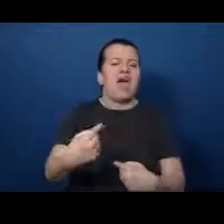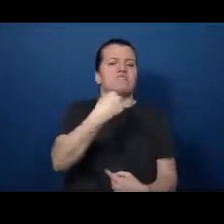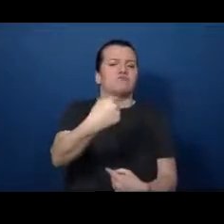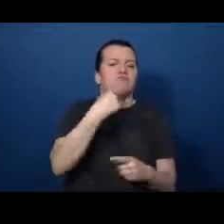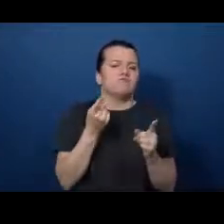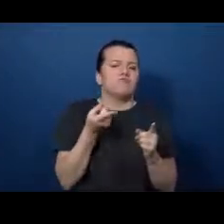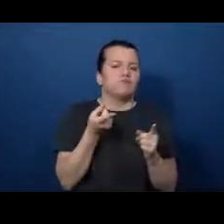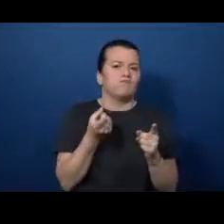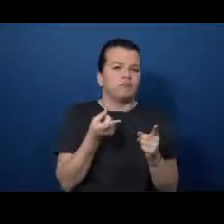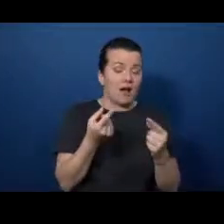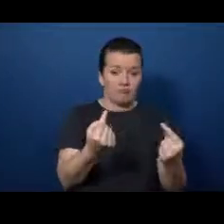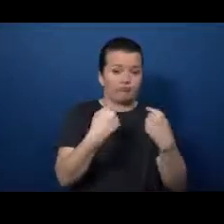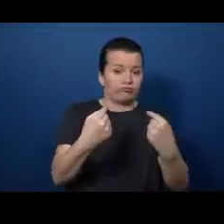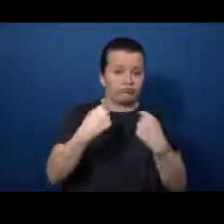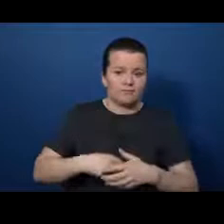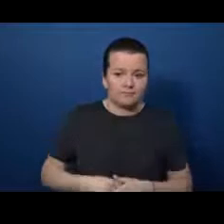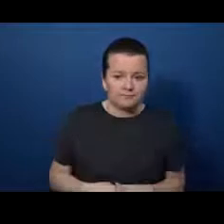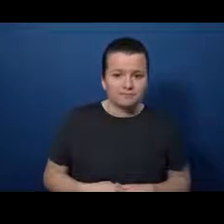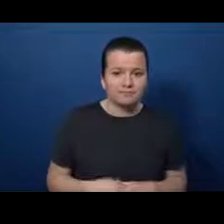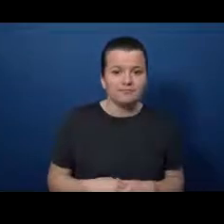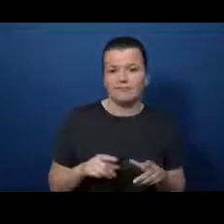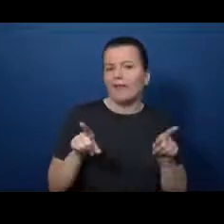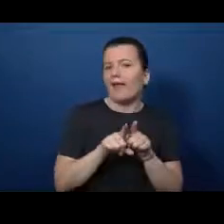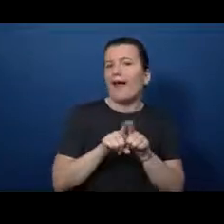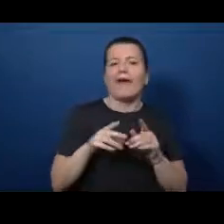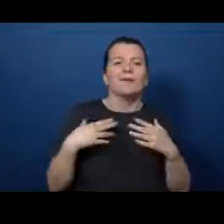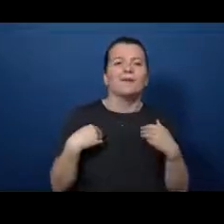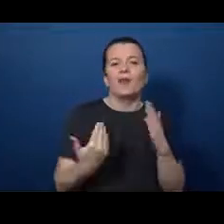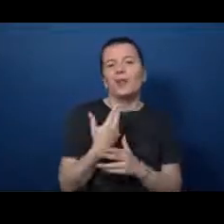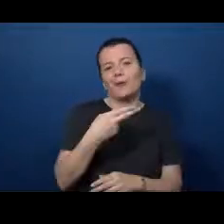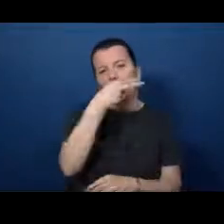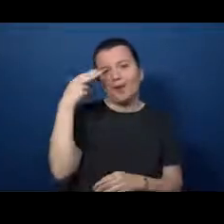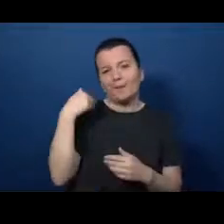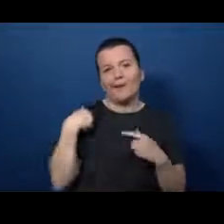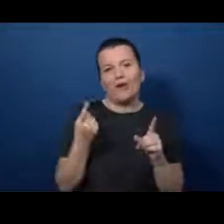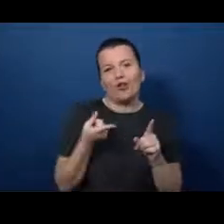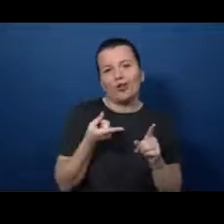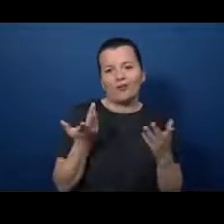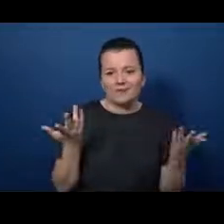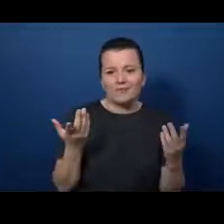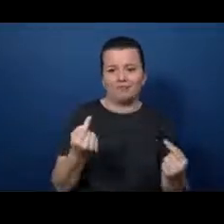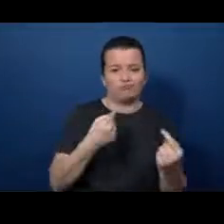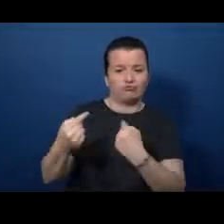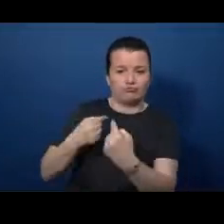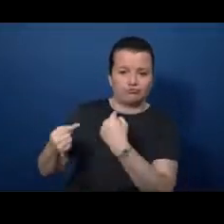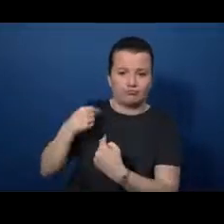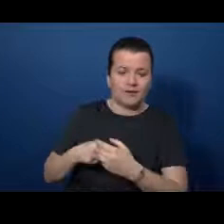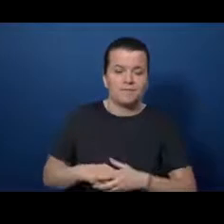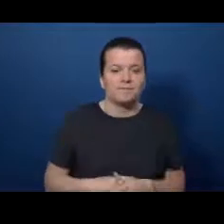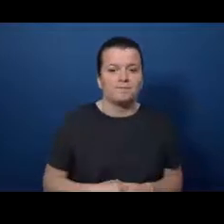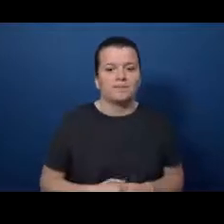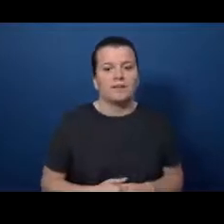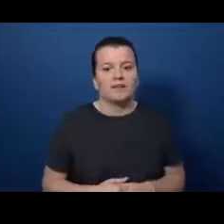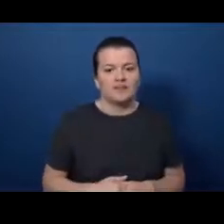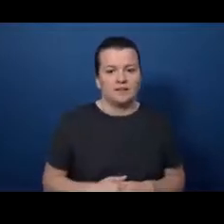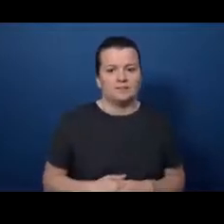就把这个外号，他会把这个称呼作为我的外号，每当遇到我的时候都会说斗鸡眼儿，斗鸡眼儿，就是那种